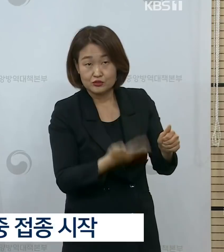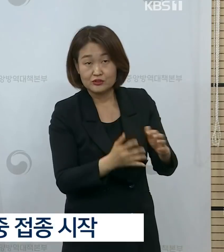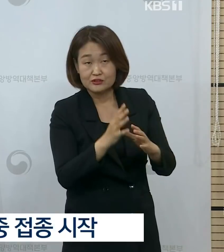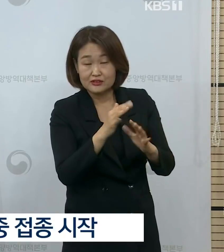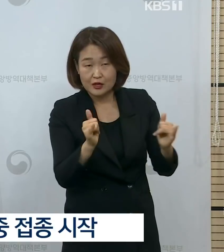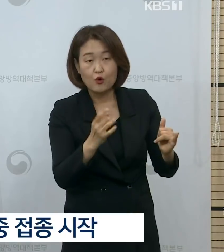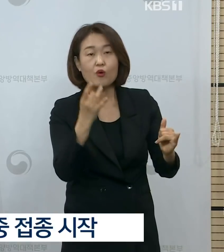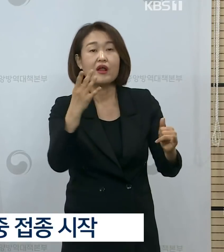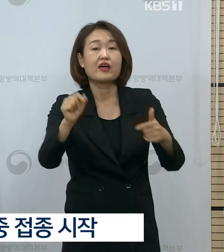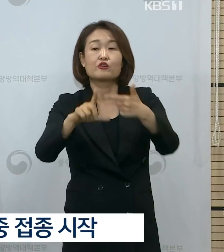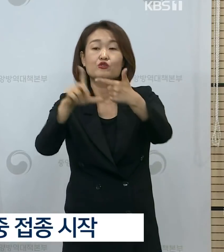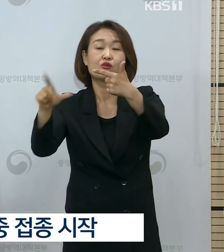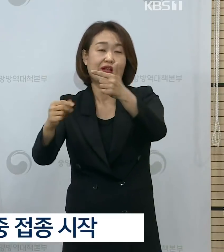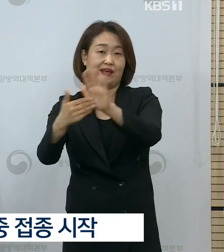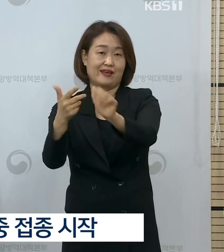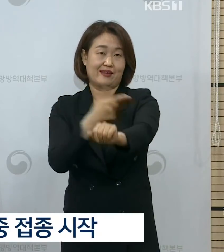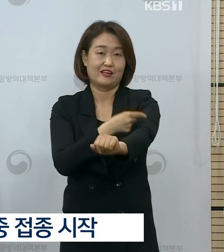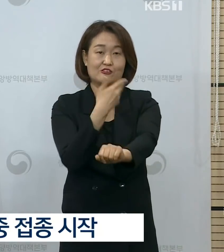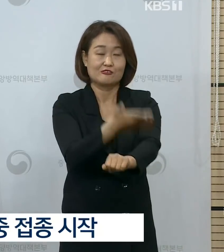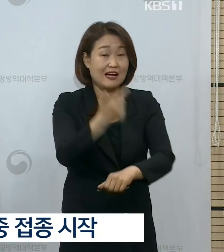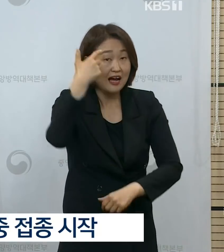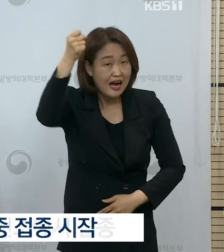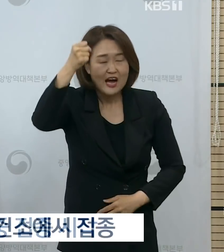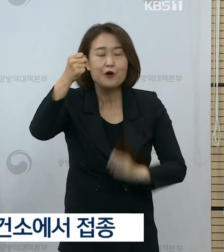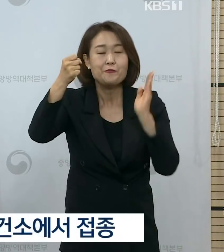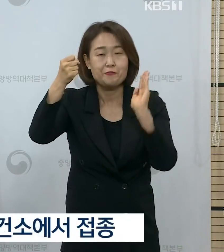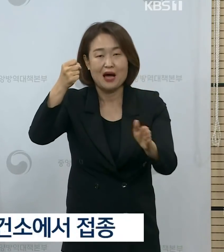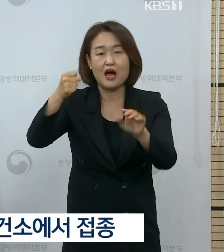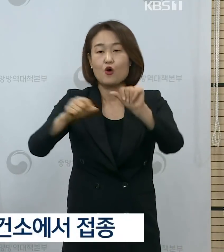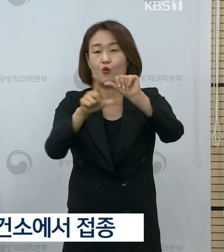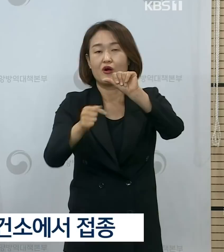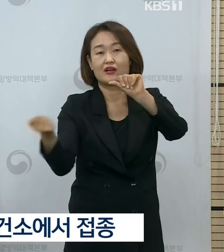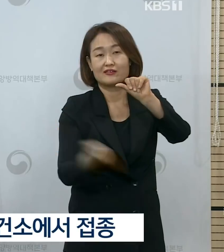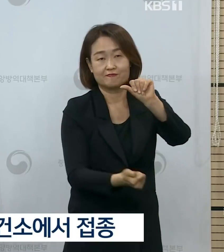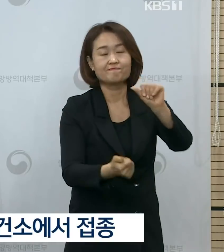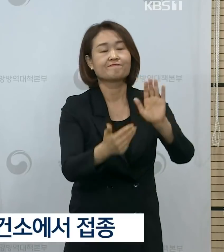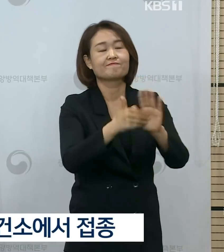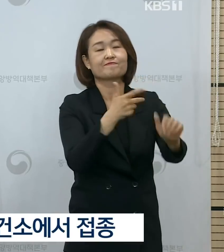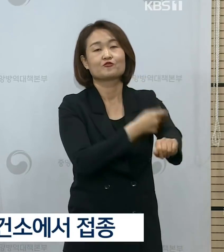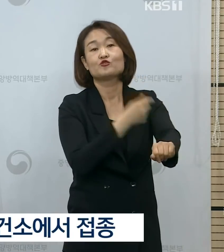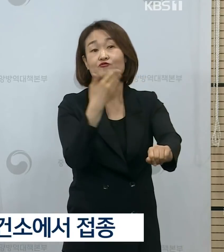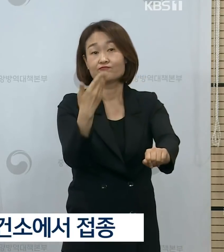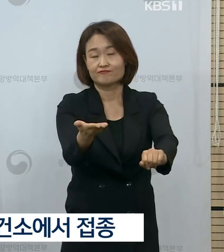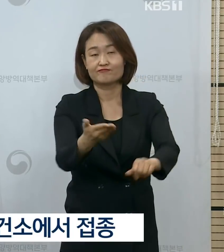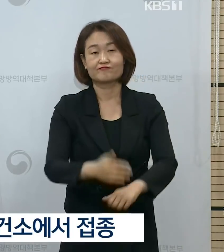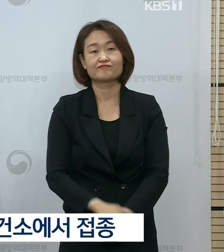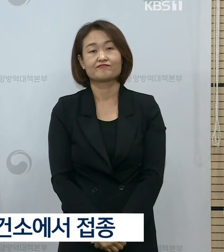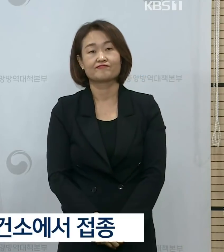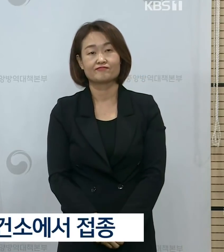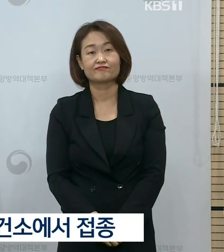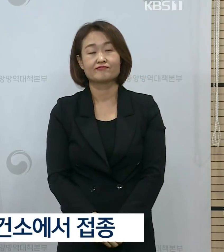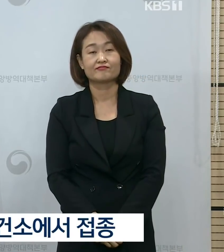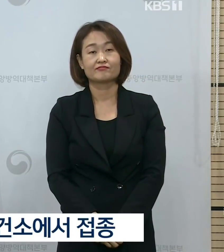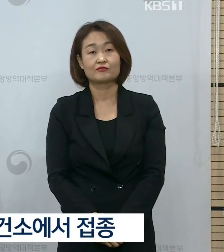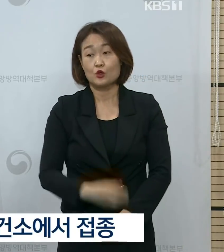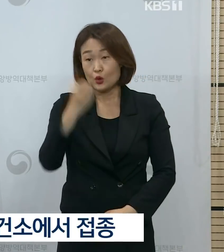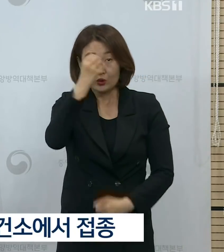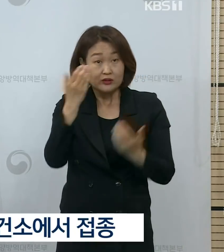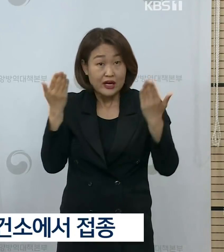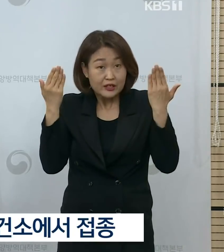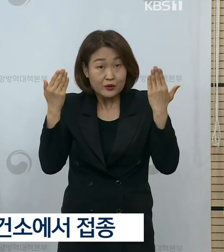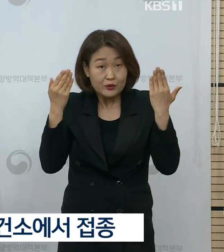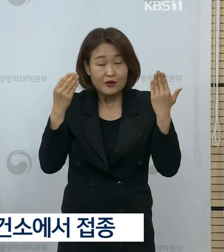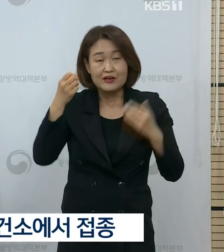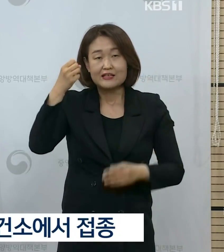6월에 예정되었던 예방접종을 5월로 가능한 한 앞당겨 접종을 시작하도록 하겠습니다. 고등학교